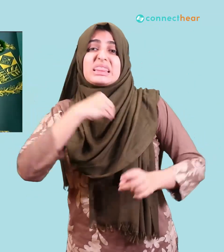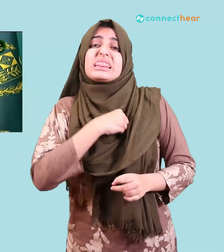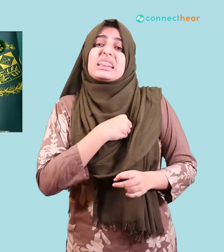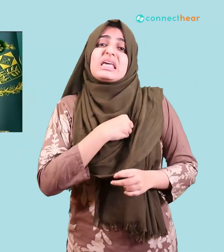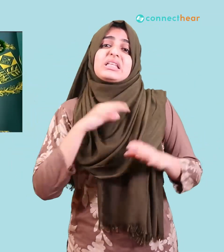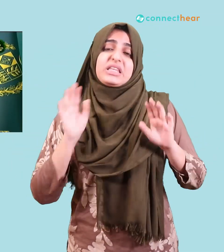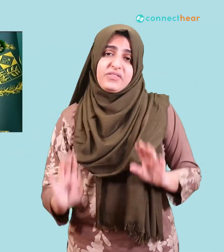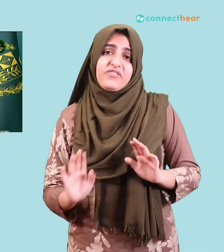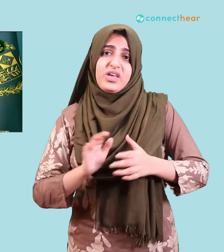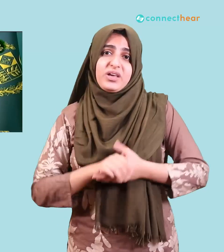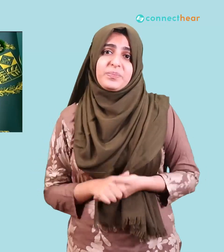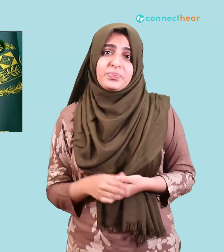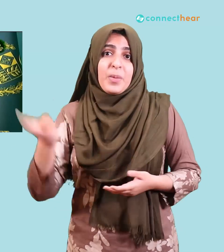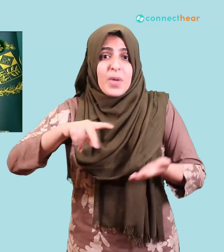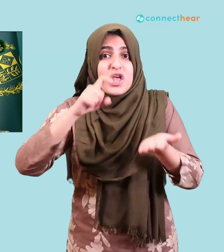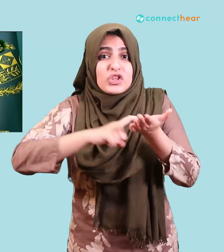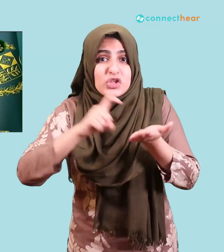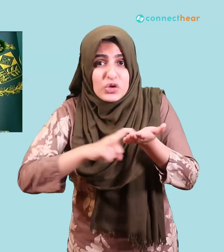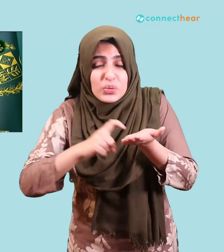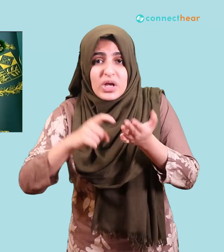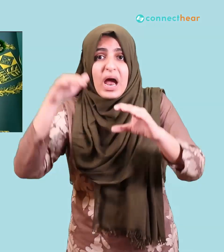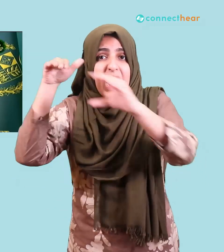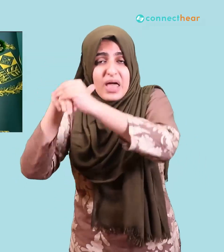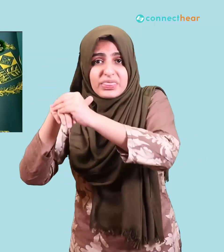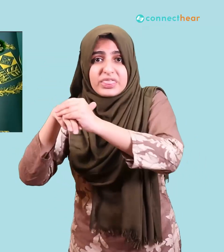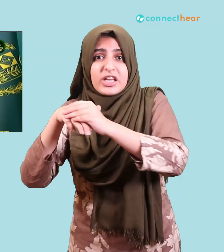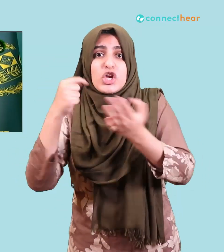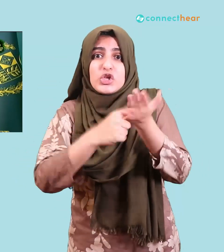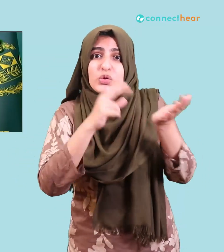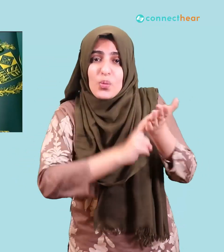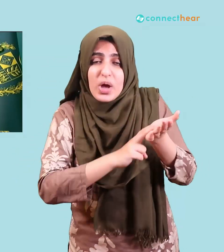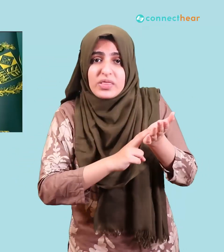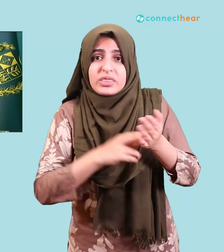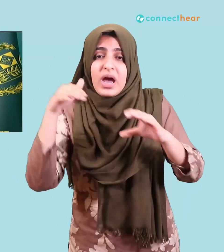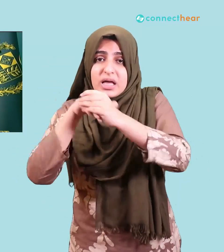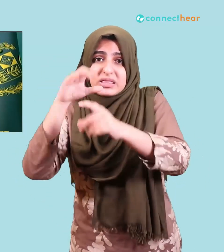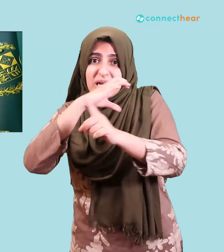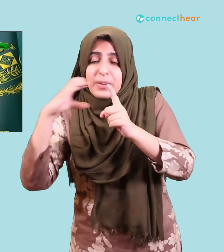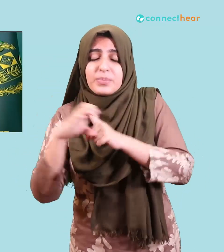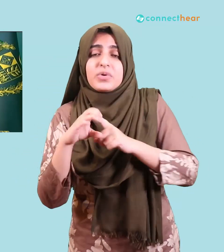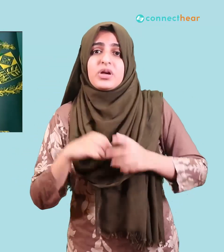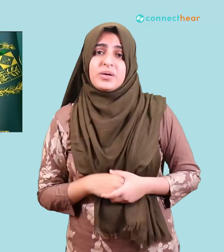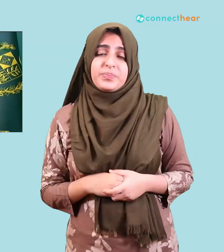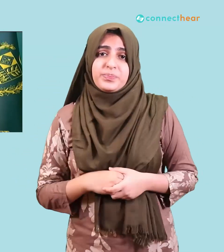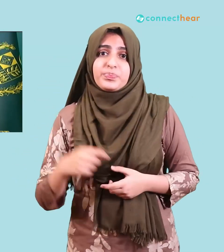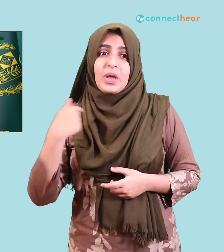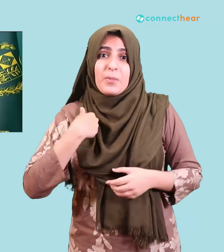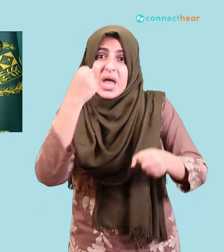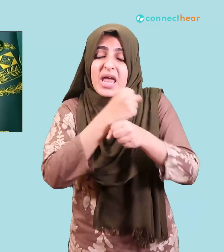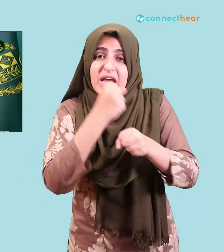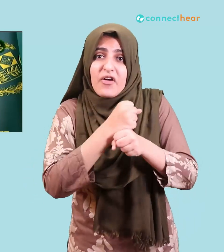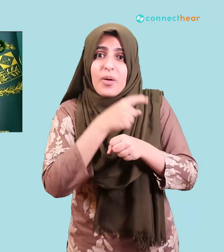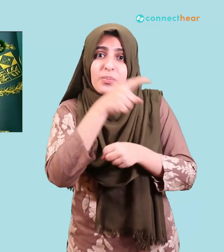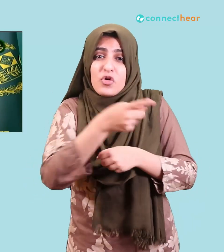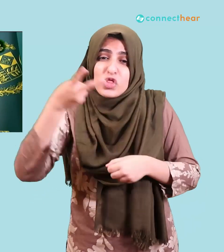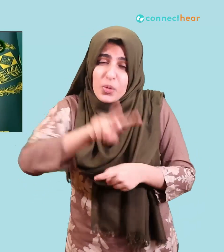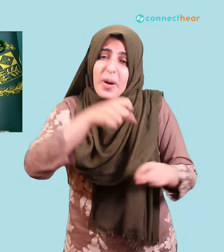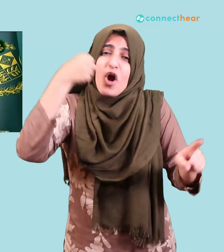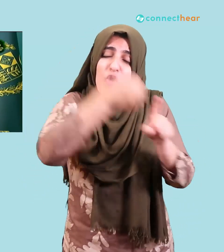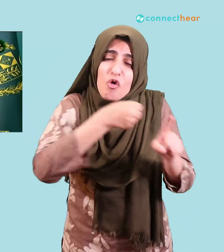یونائٹڈ نیشنز کی ہیومن رائٹس باڈیز کے اندر اور کمیشن میں میری گورنمنٹ نے مسلسل اسلاموفوبیا